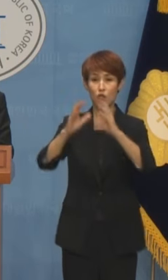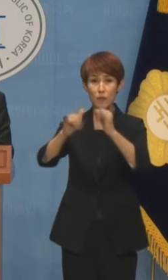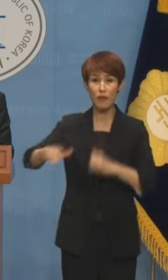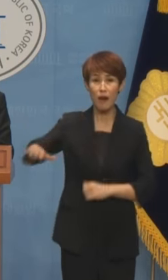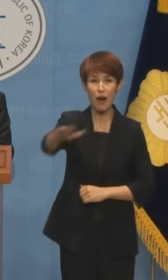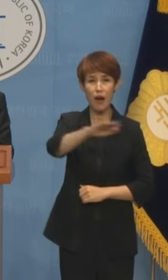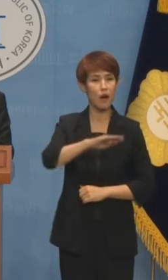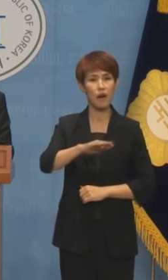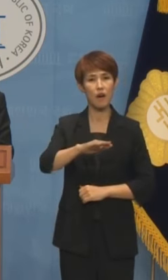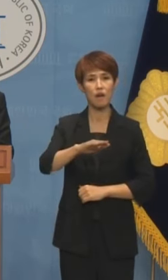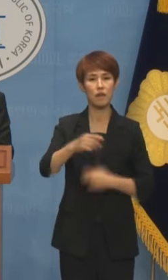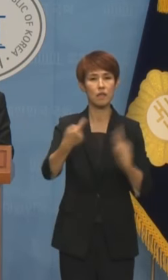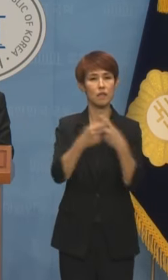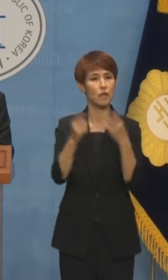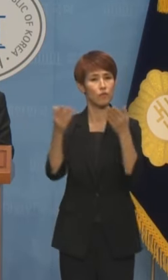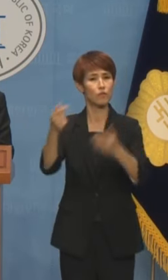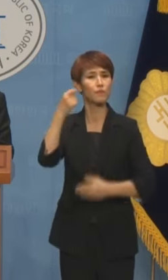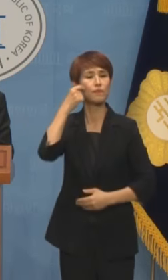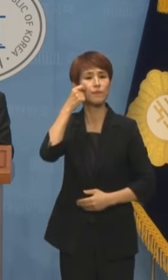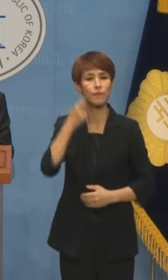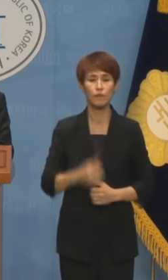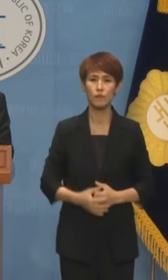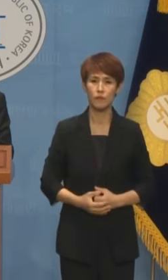누구도 납득시키지 못할 것입니다.